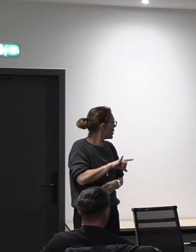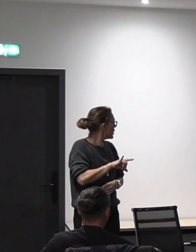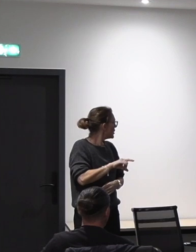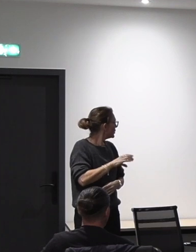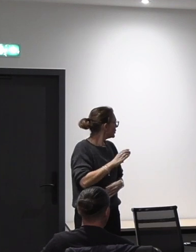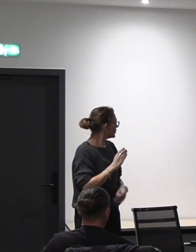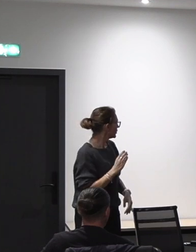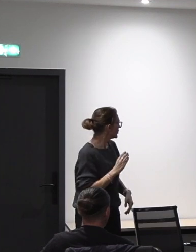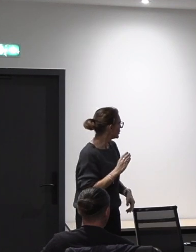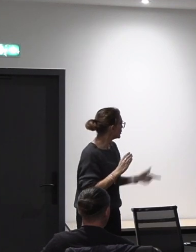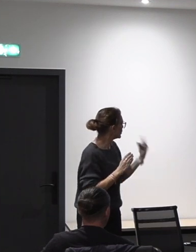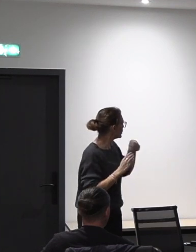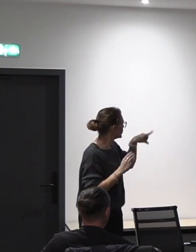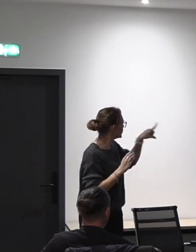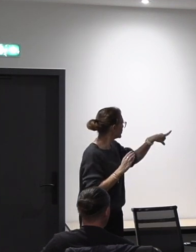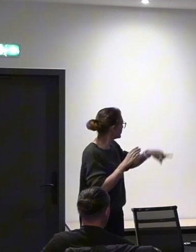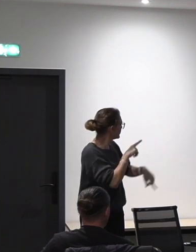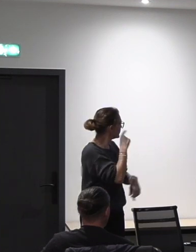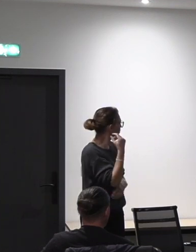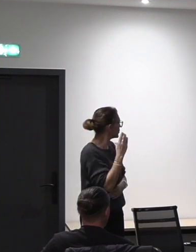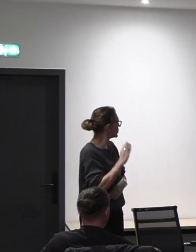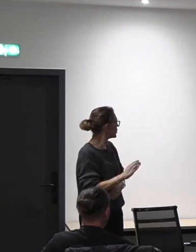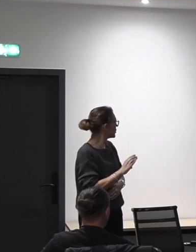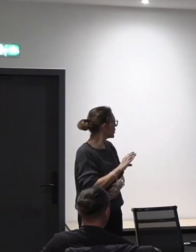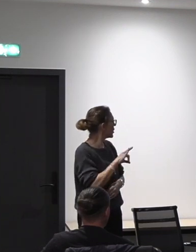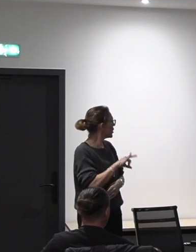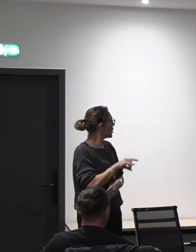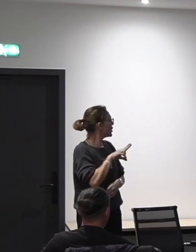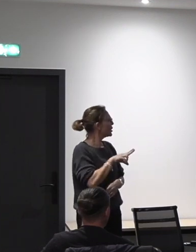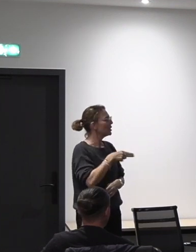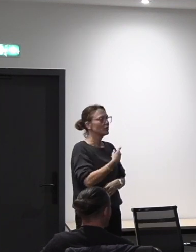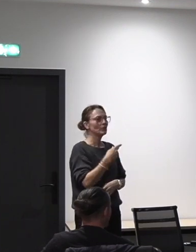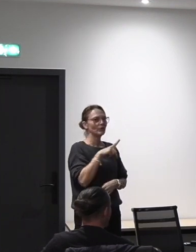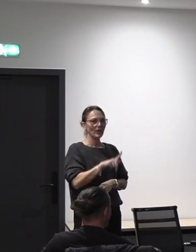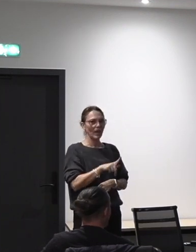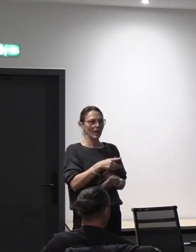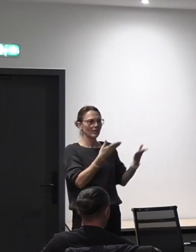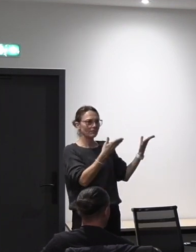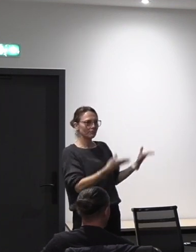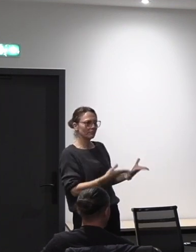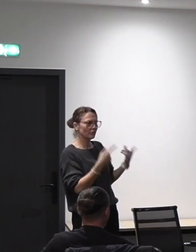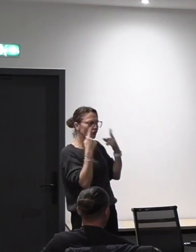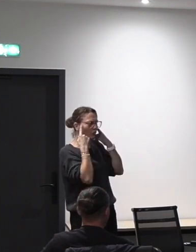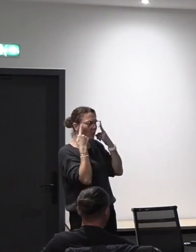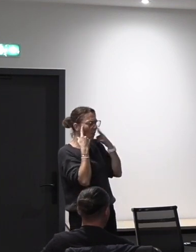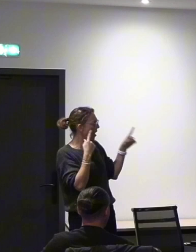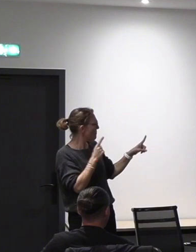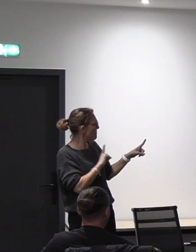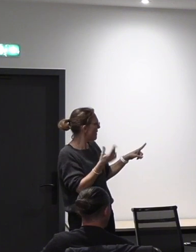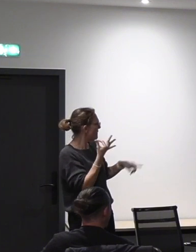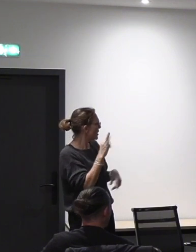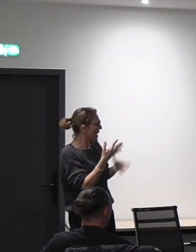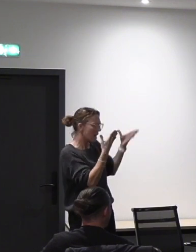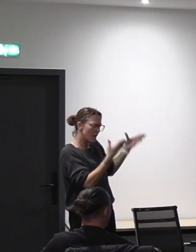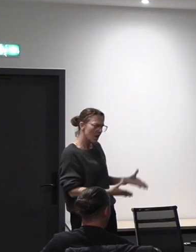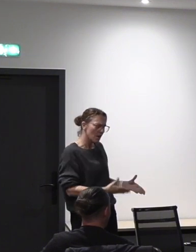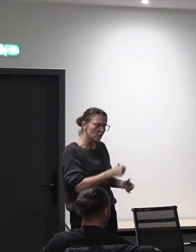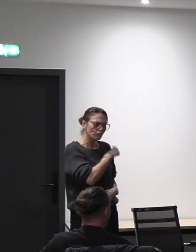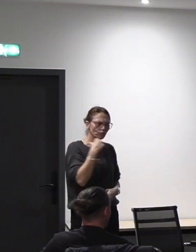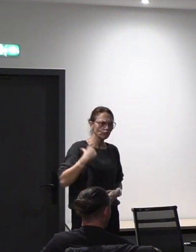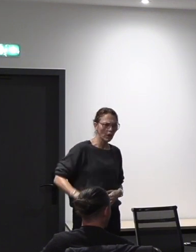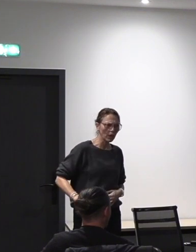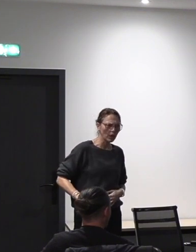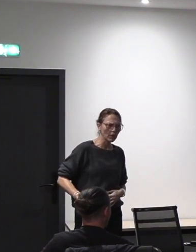peu chinois quand même. Et il n'est pas français ce type. Vous avez vu la tête qu'il a? Il n'est pas français, il est chinois, non?